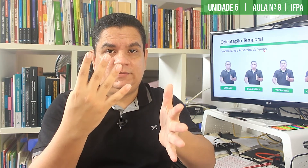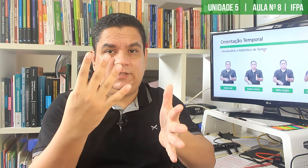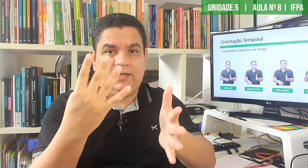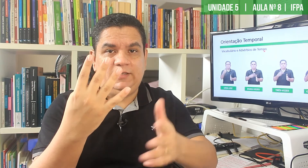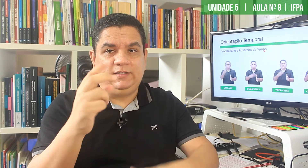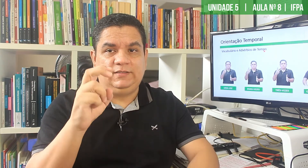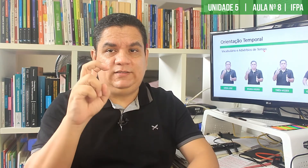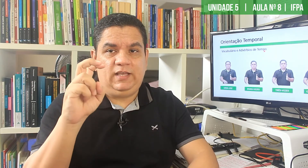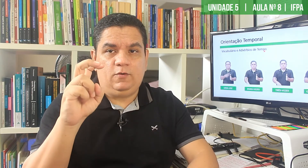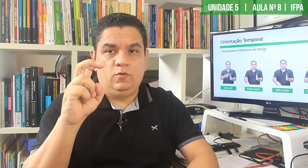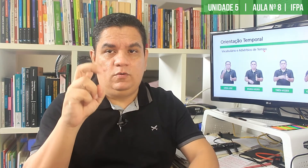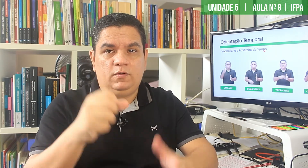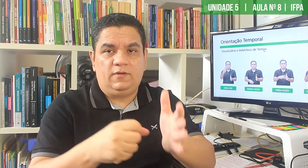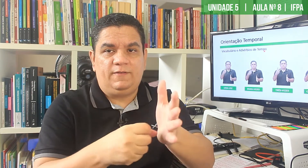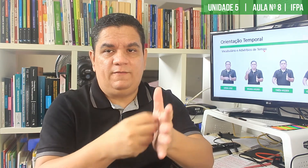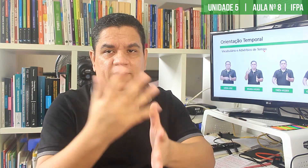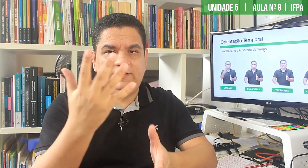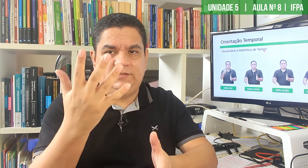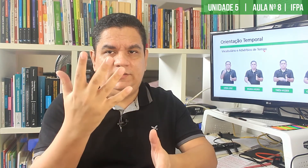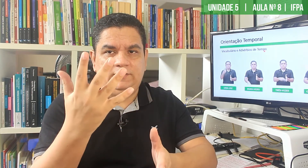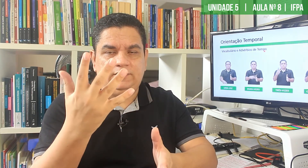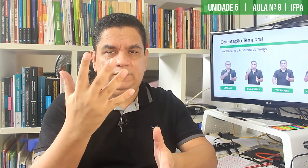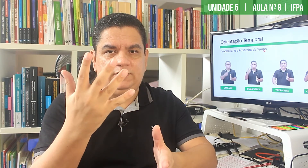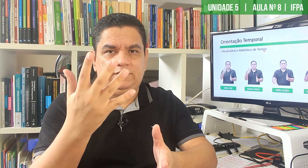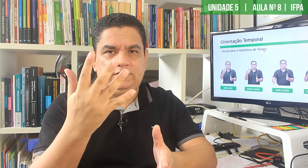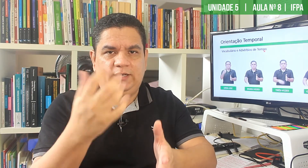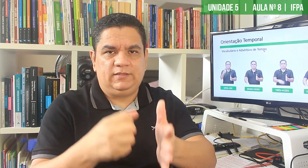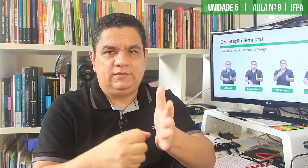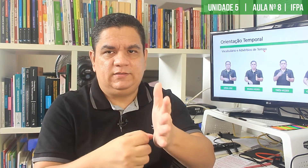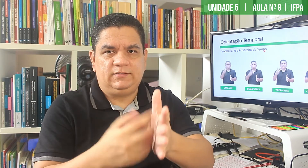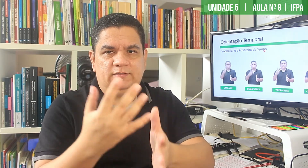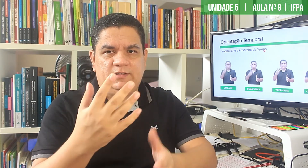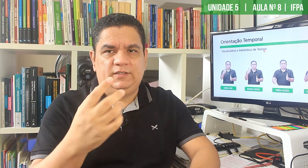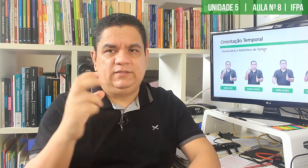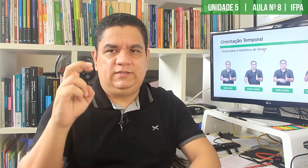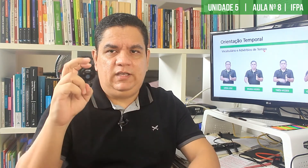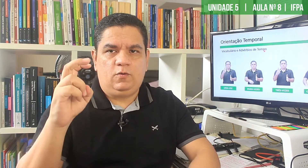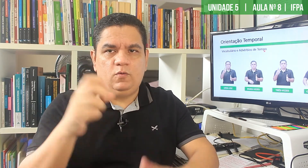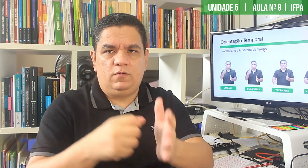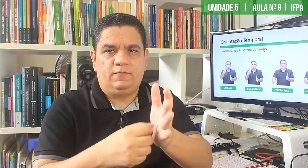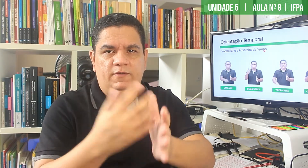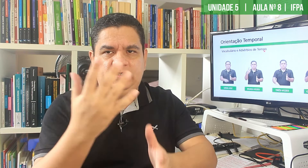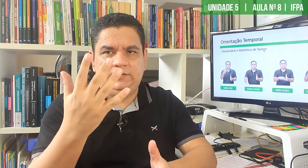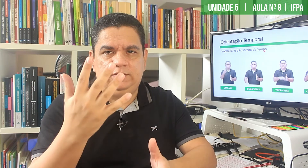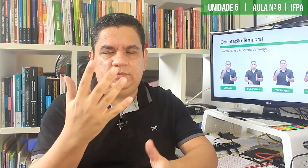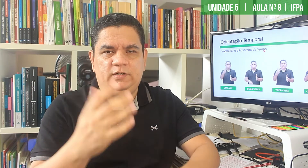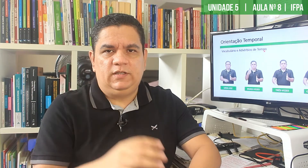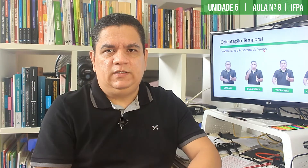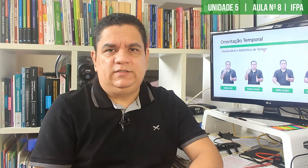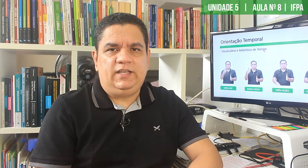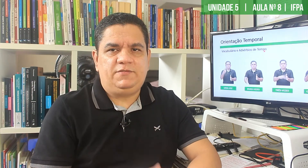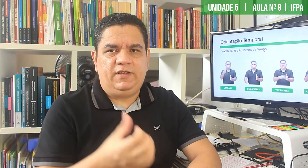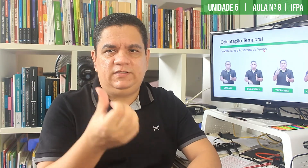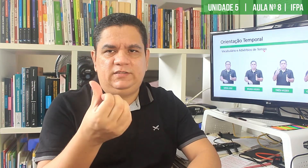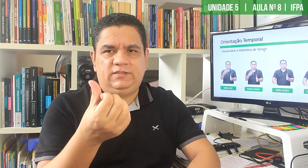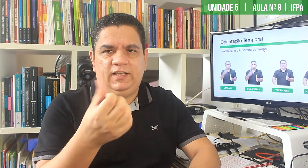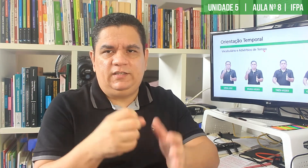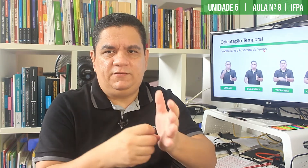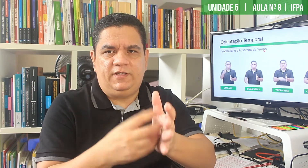tá? 5 vezes, tá? 5 vezes. 6 vezes, 6